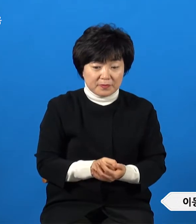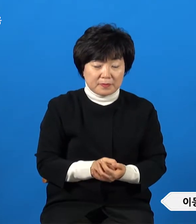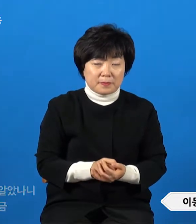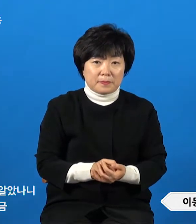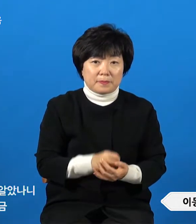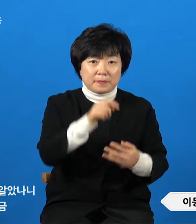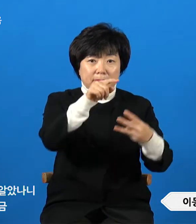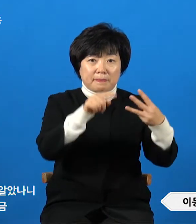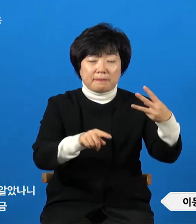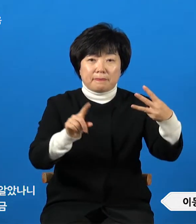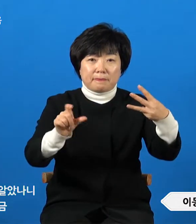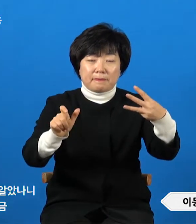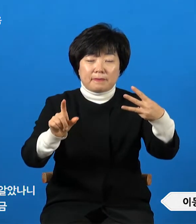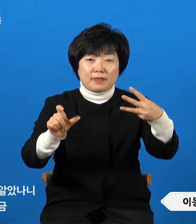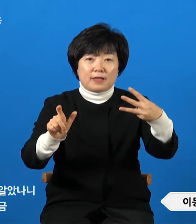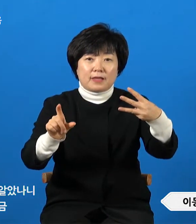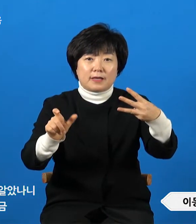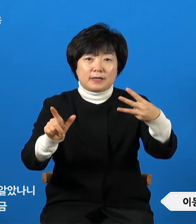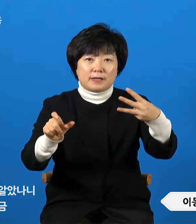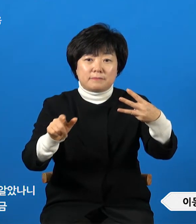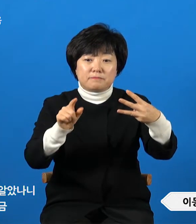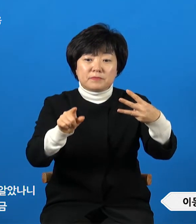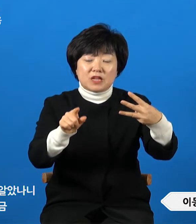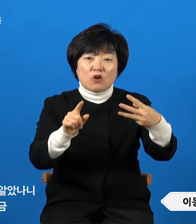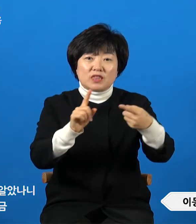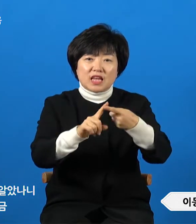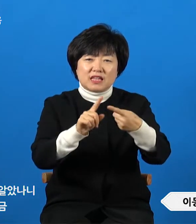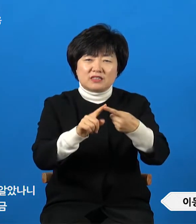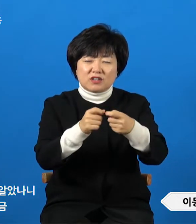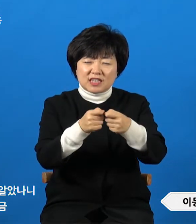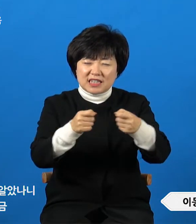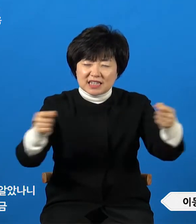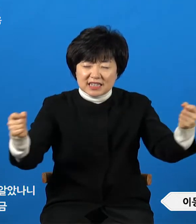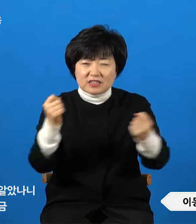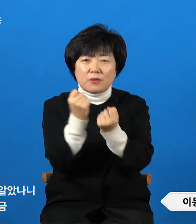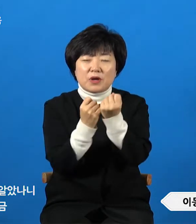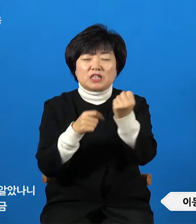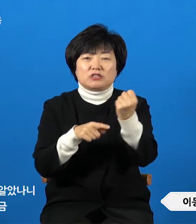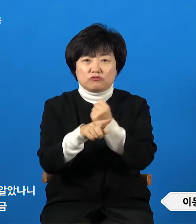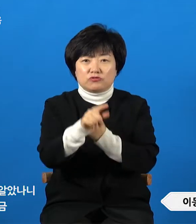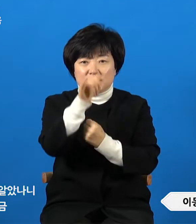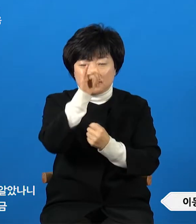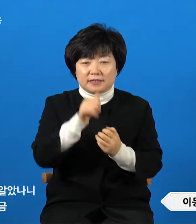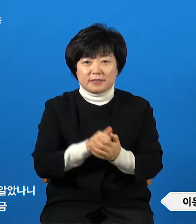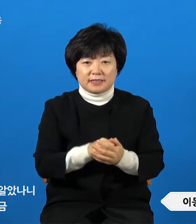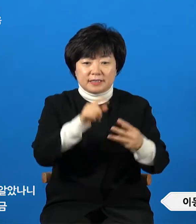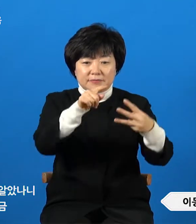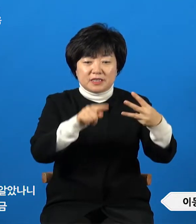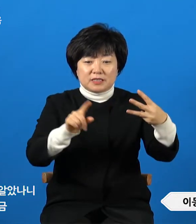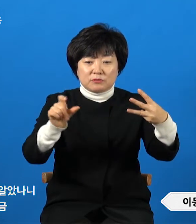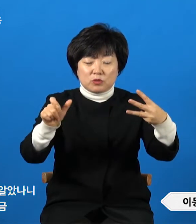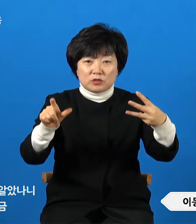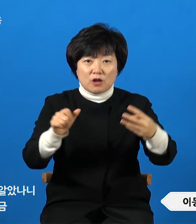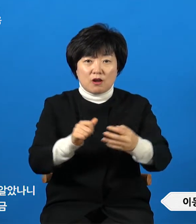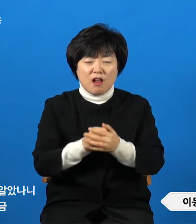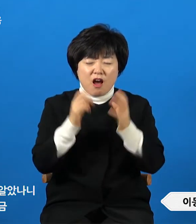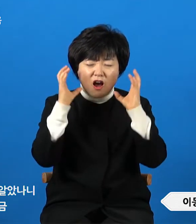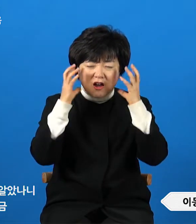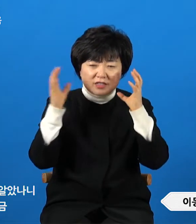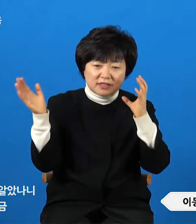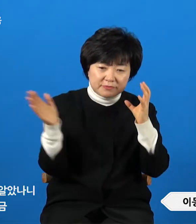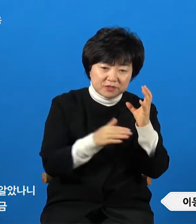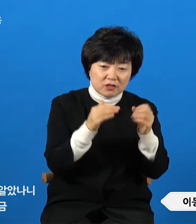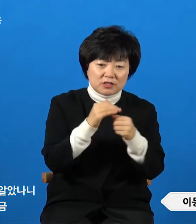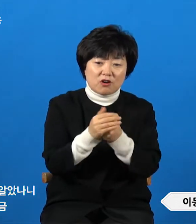디모데후서 3장 15절. 제가 왜 이 배경을 길게 설명했느냐를 이제 알 거예요. 디모데후서 3장 15절 어떻게 시작돼요?